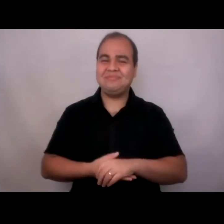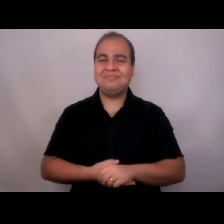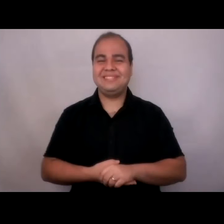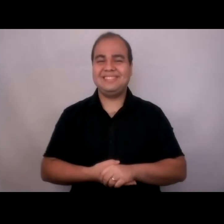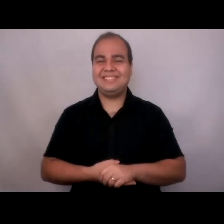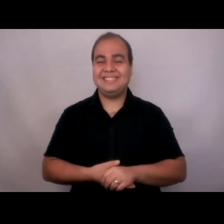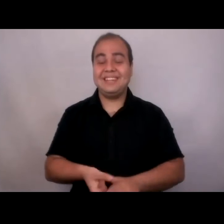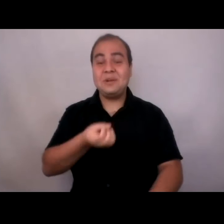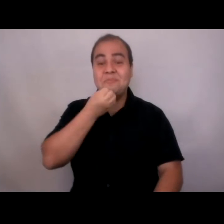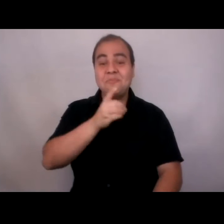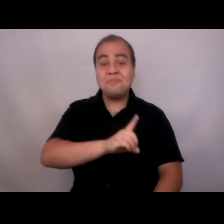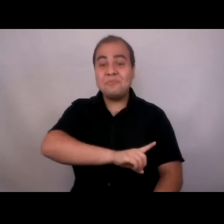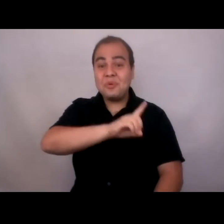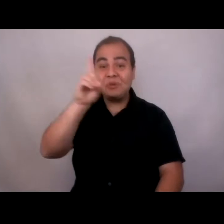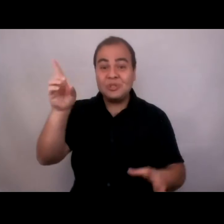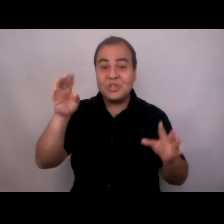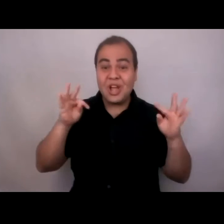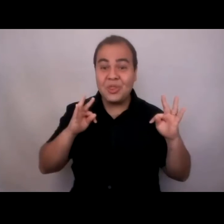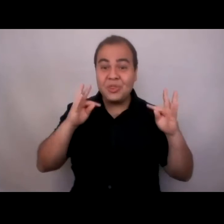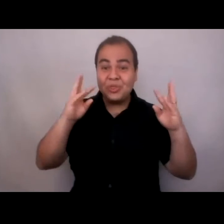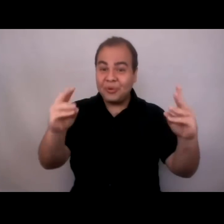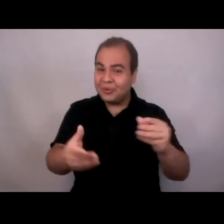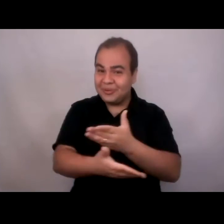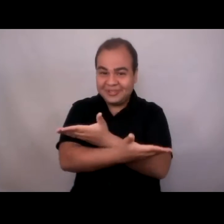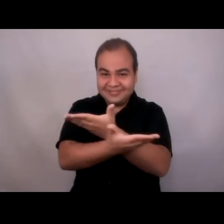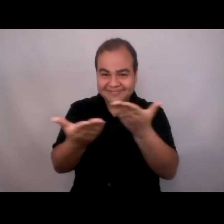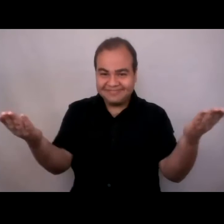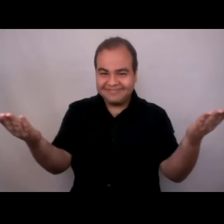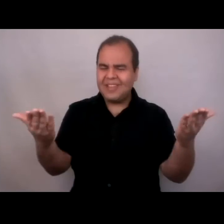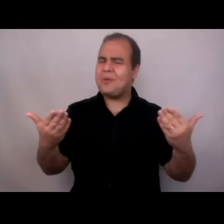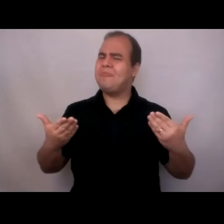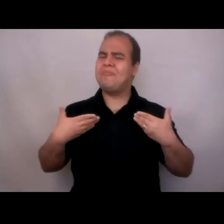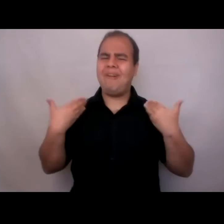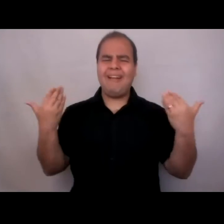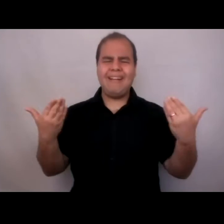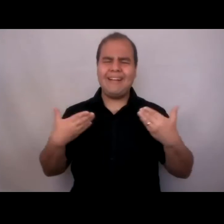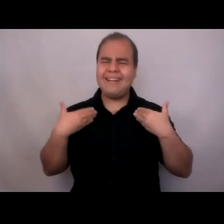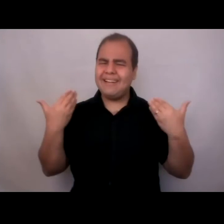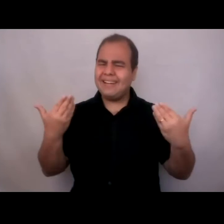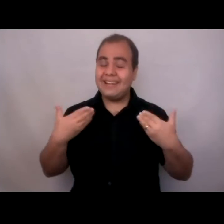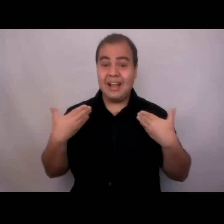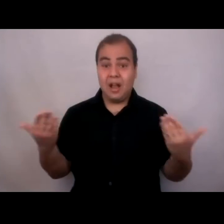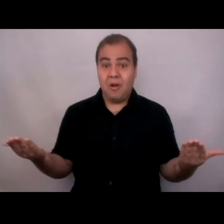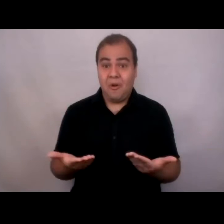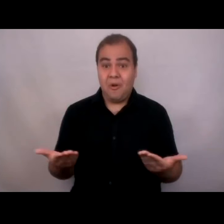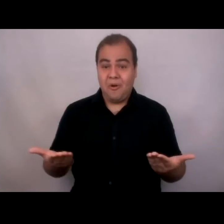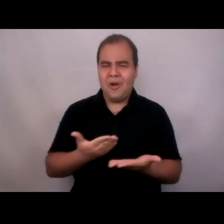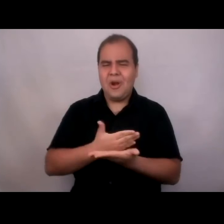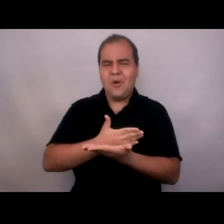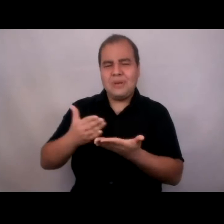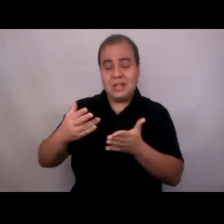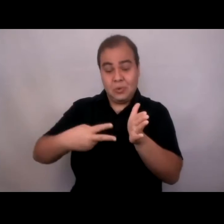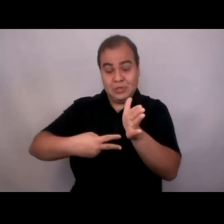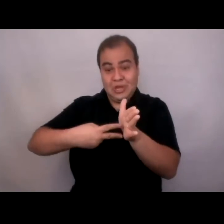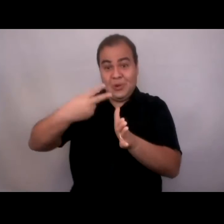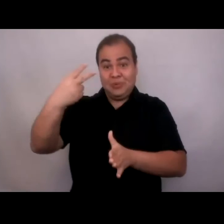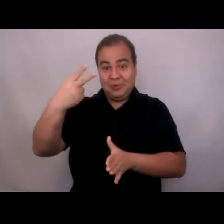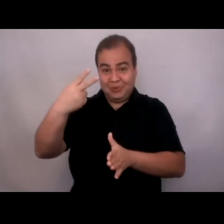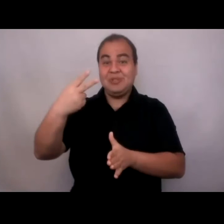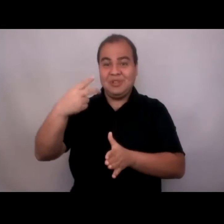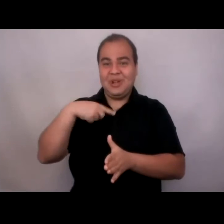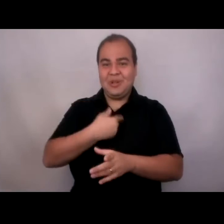Bom dia a todas e a todos. É uma alegria a gente começar esse segundo dia do nosso encontro, o módulo de Teoria